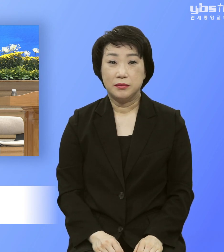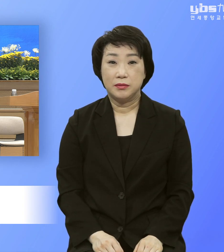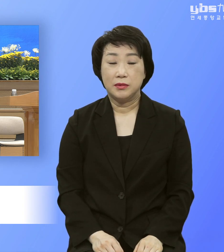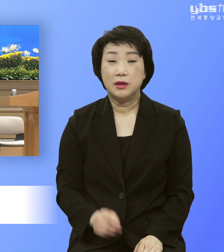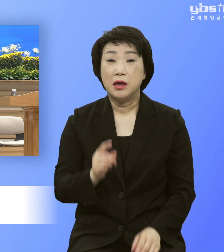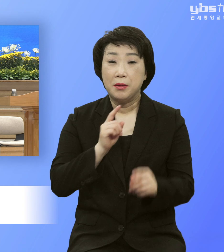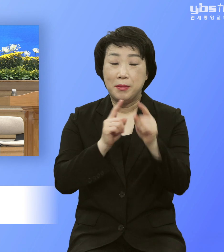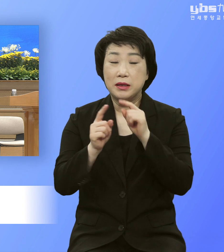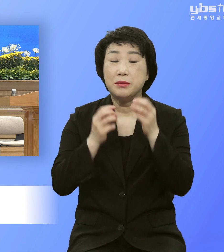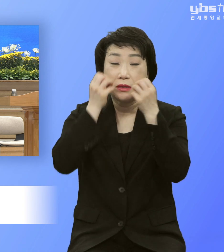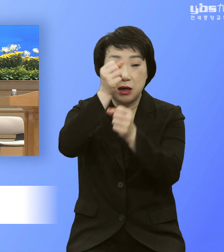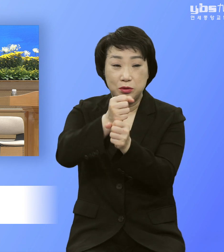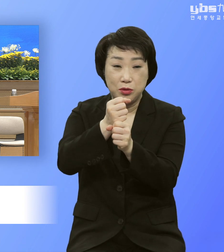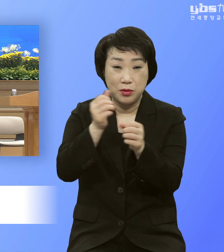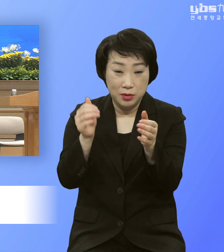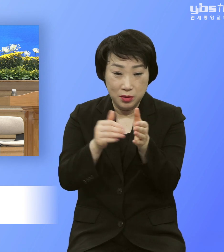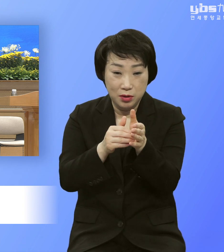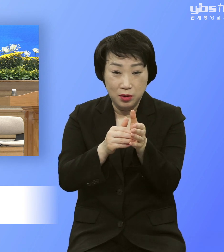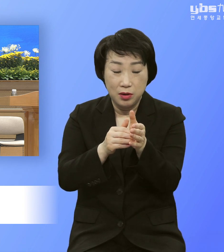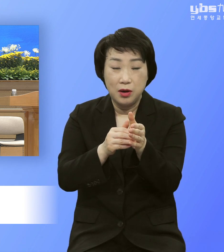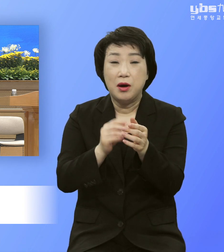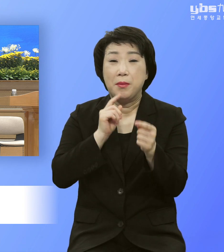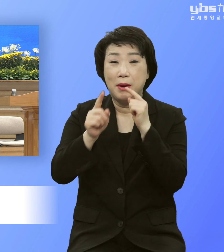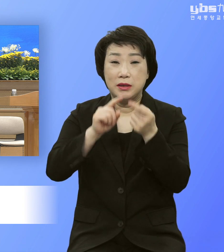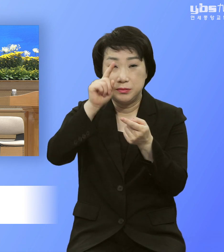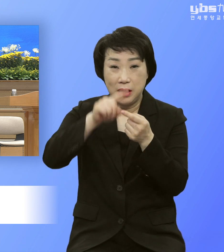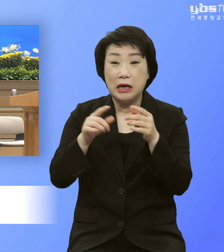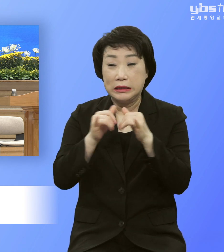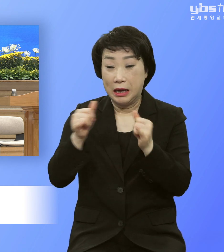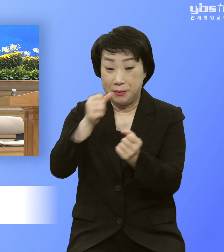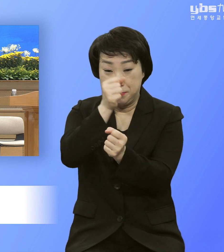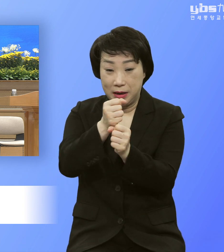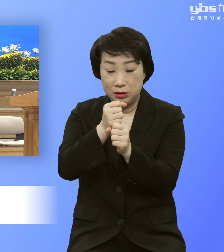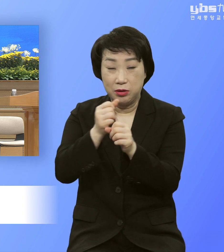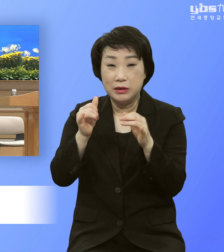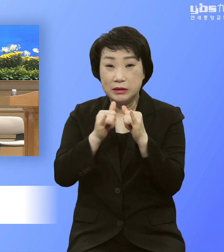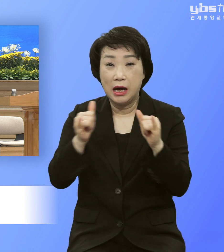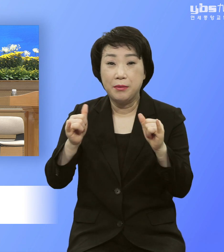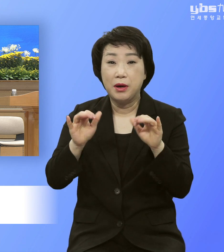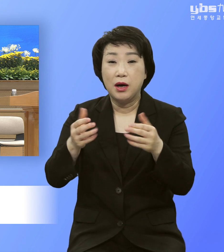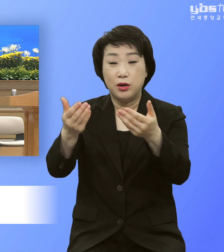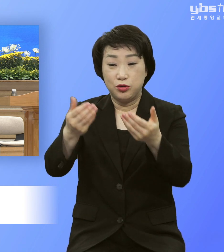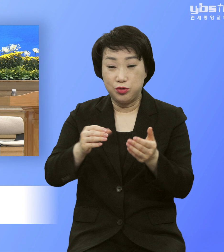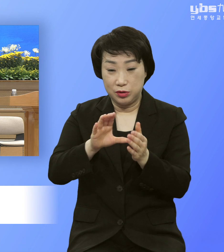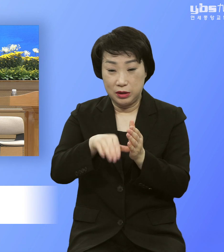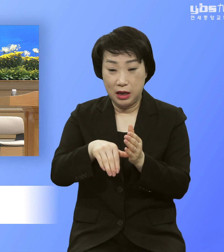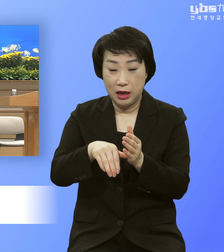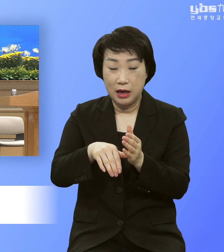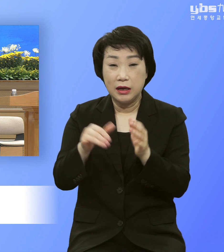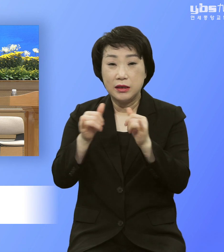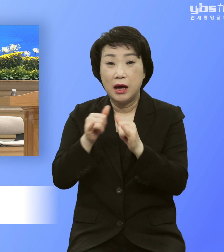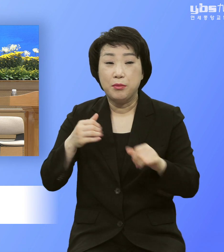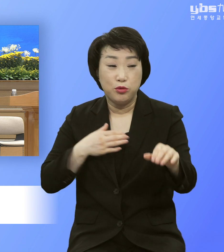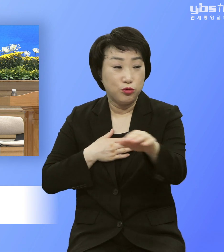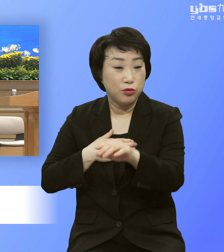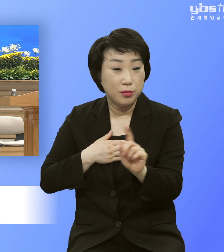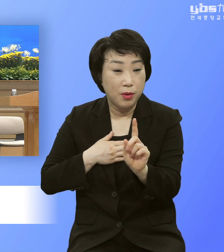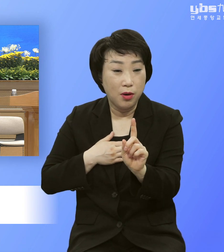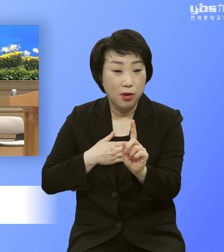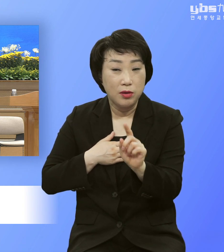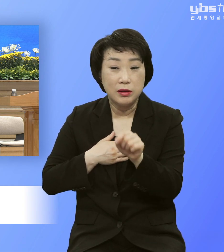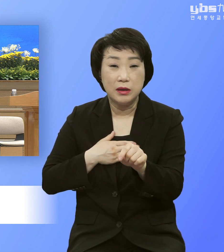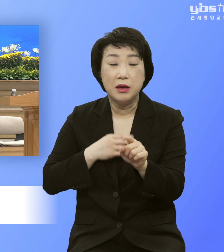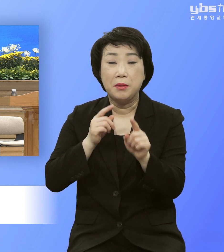그 말씀을 창조하시고 그 말씀을 사람을 만드시고 사람에게 줄 때 사람이